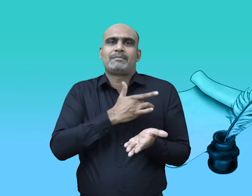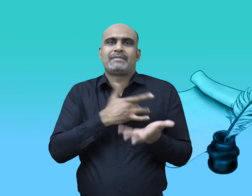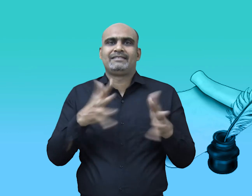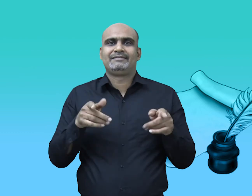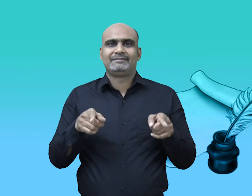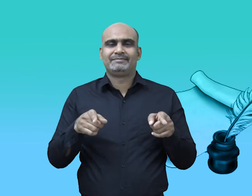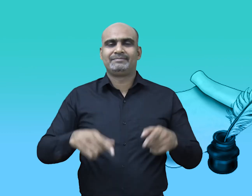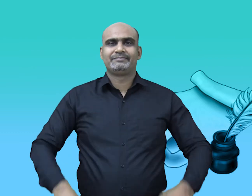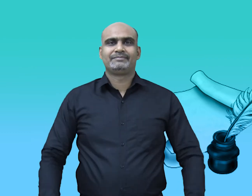हो गए हैं।